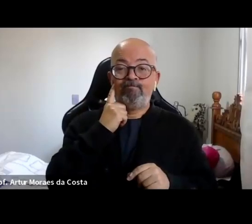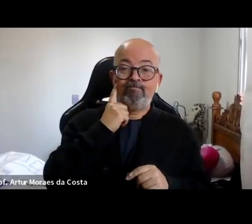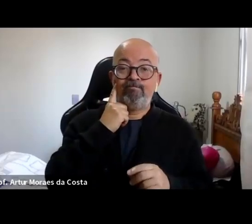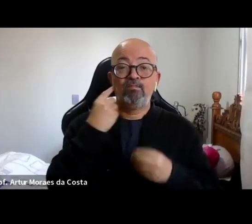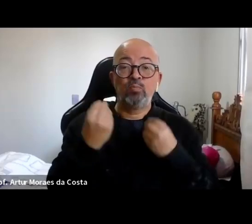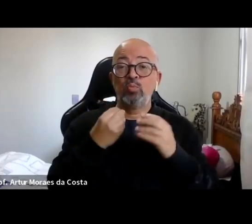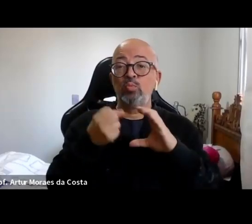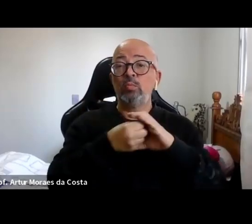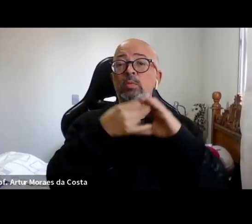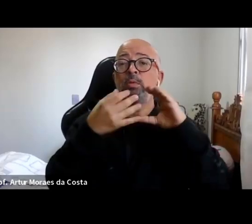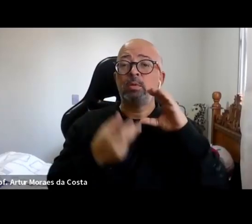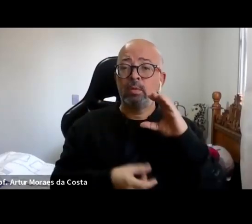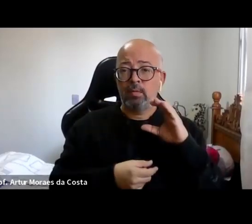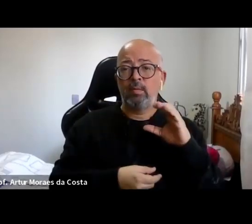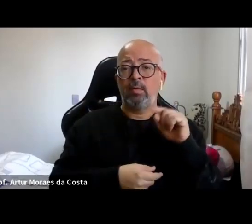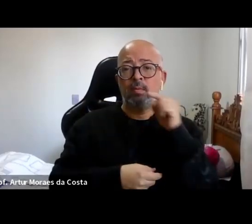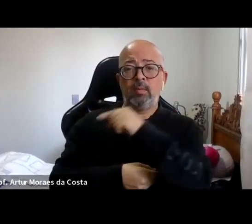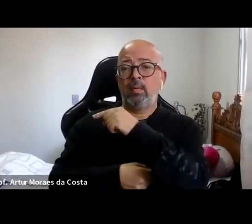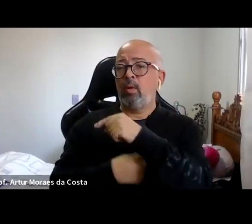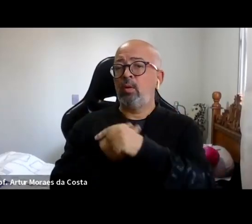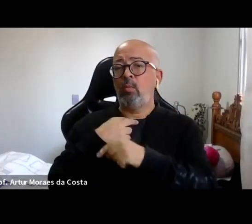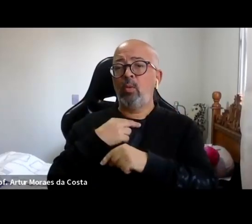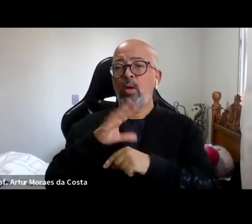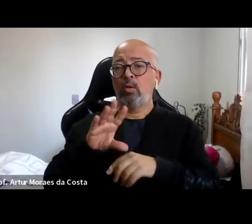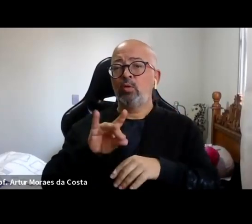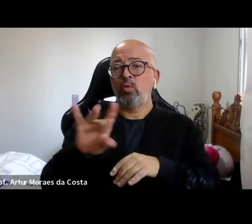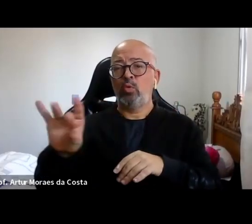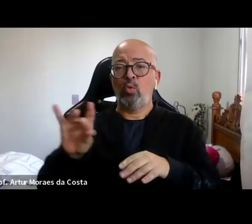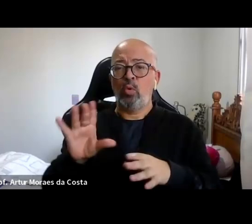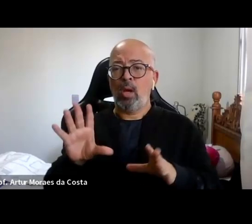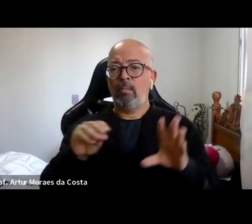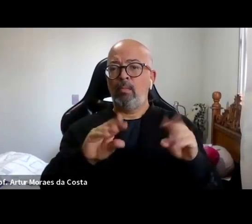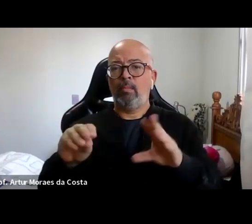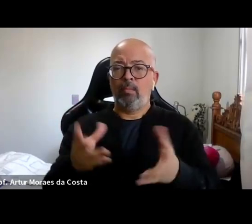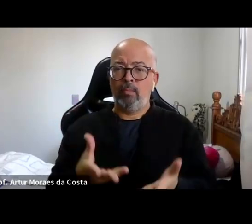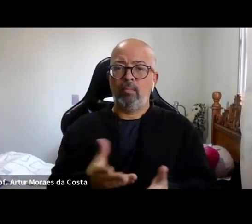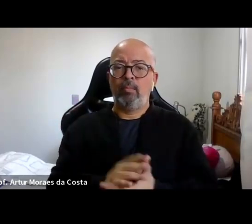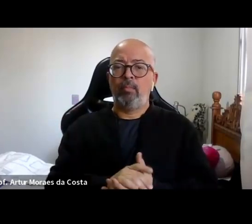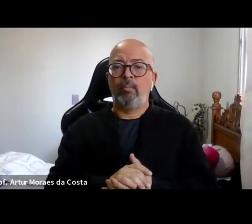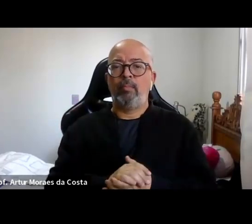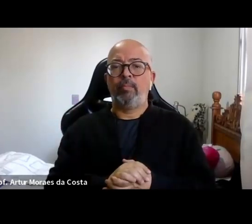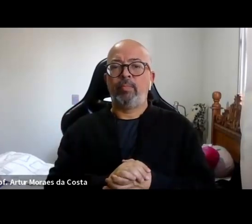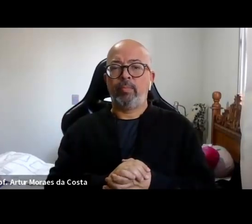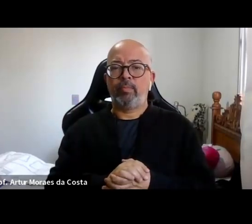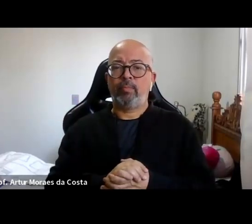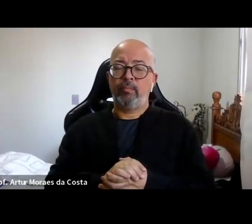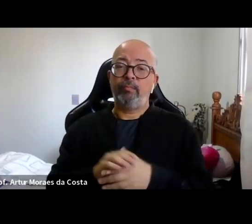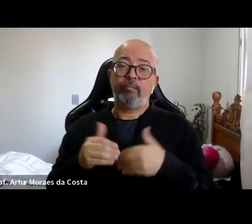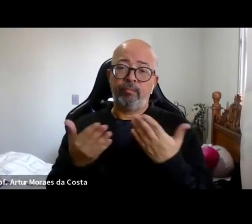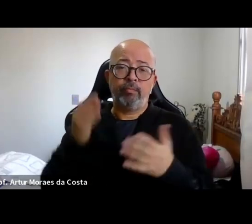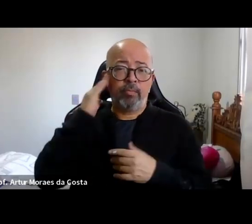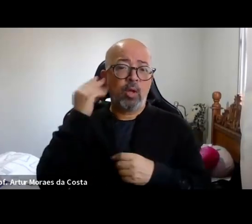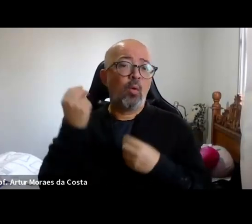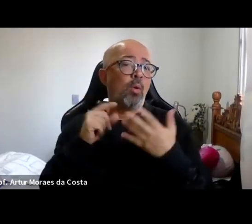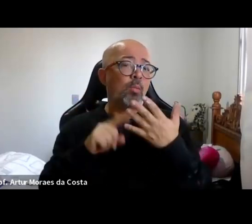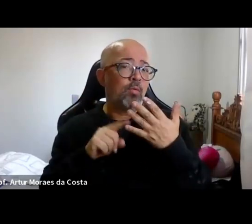eh sin embargo como lo dije al principio ustedes pueden ayudarme con sus comentarios como lo ha